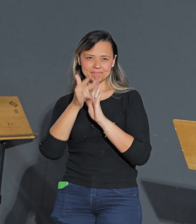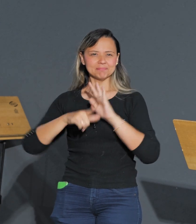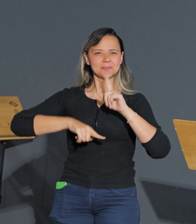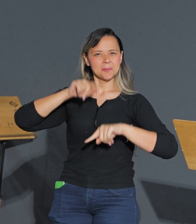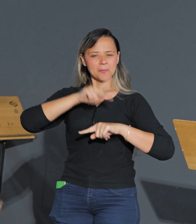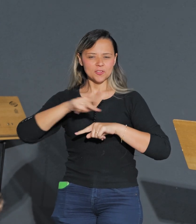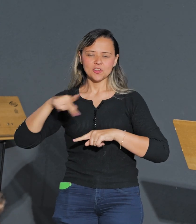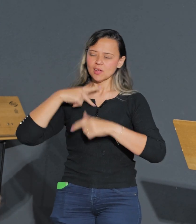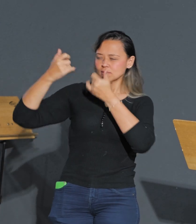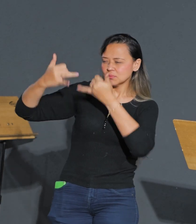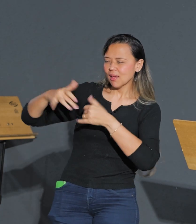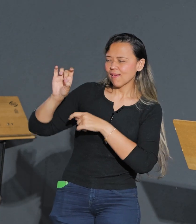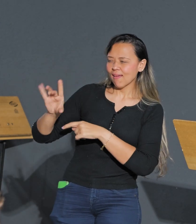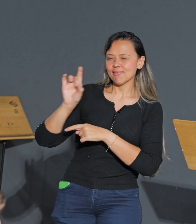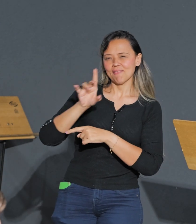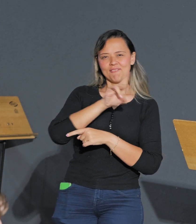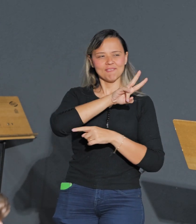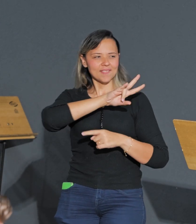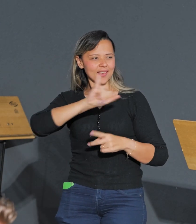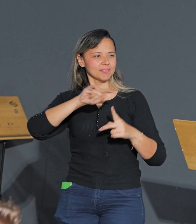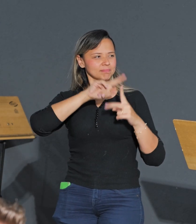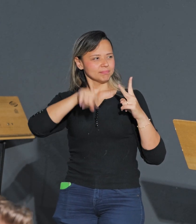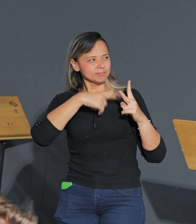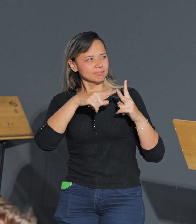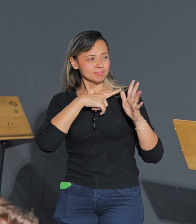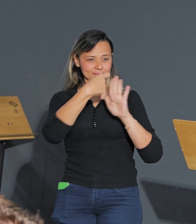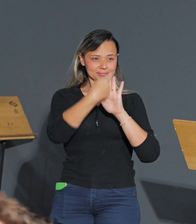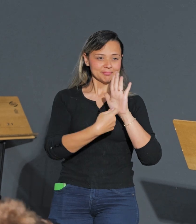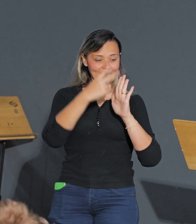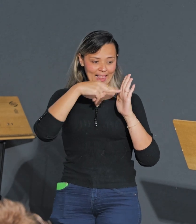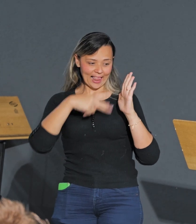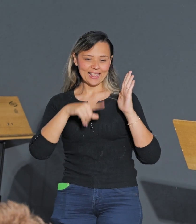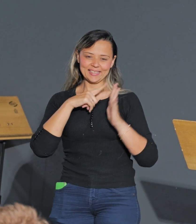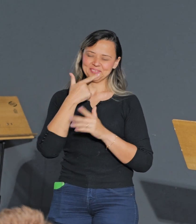professores vão falar um pouquinho sobre eles. A Alessandra disse que tem um texto para falar ali, ó.